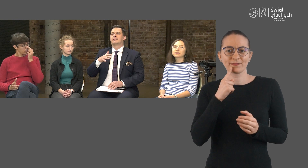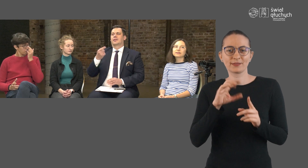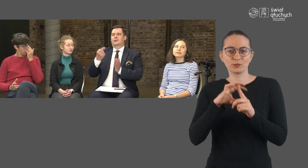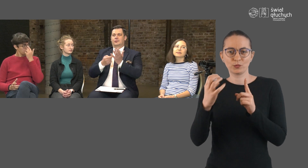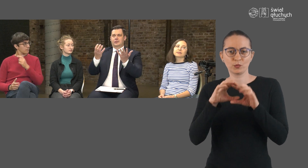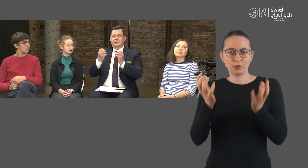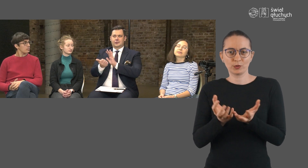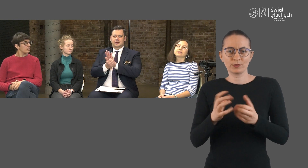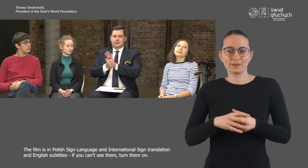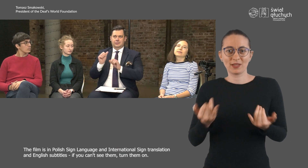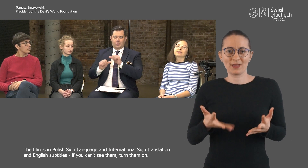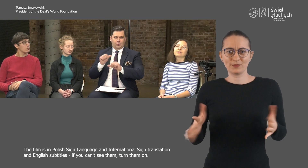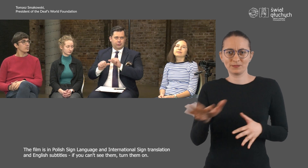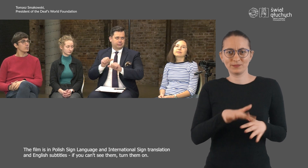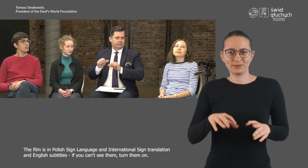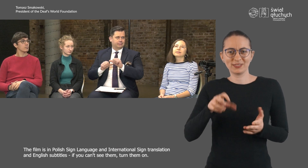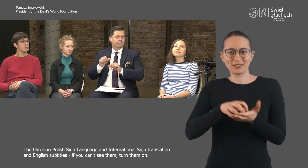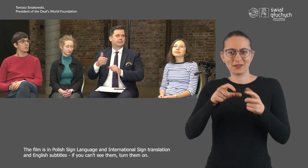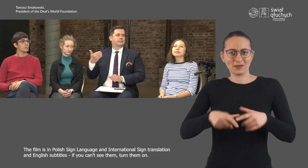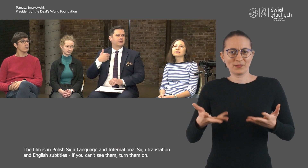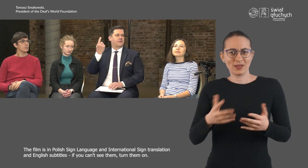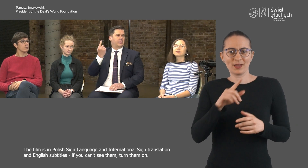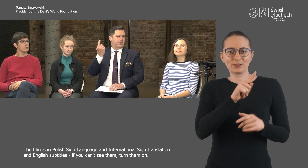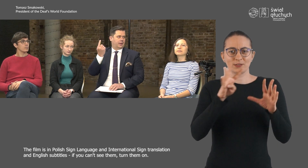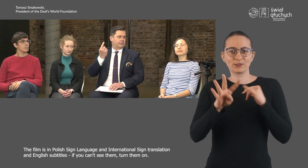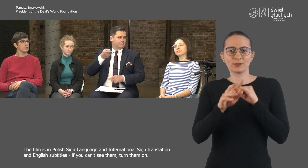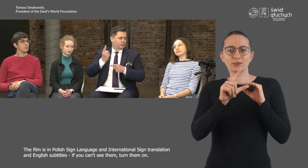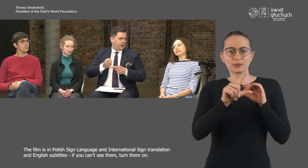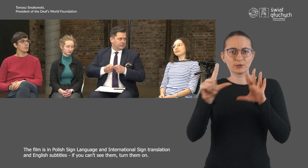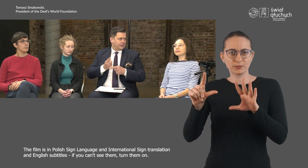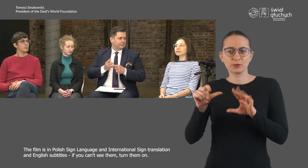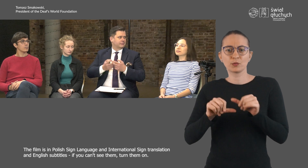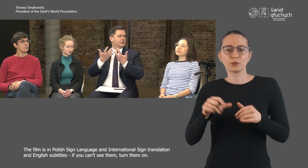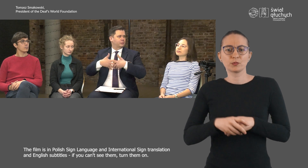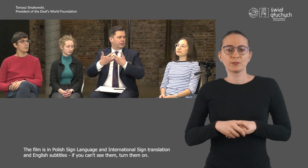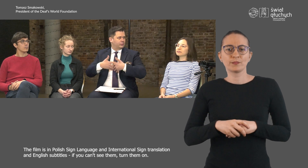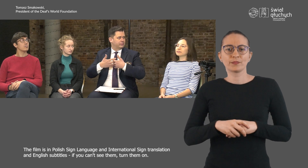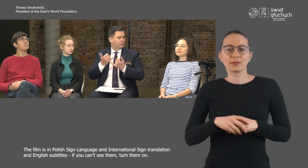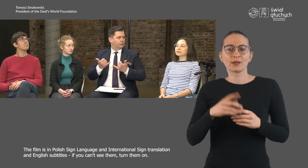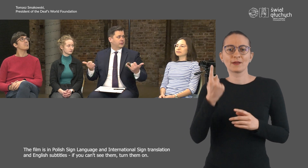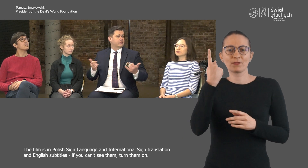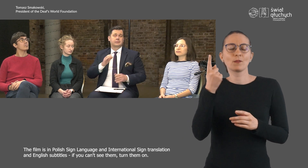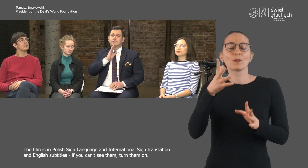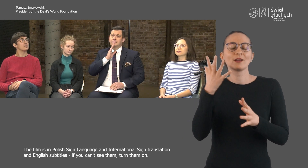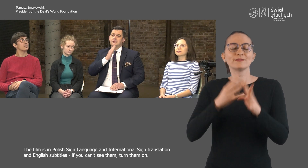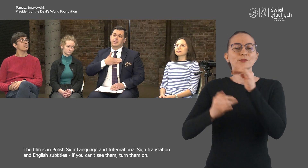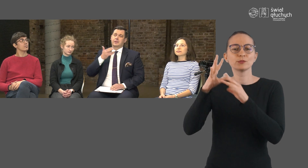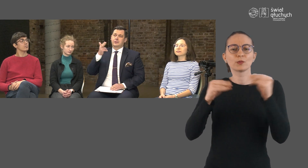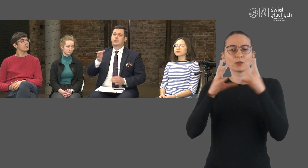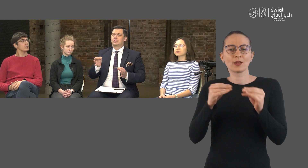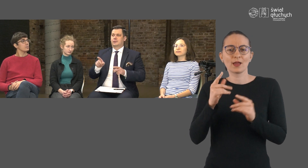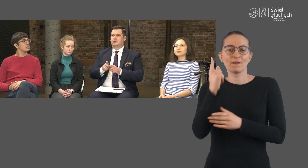Jesteśmy tu, z 1916 roku jest ten budynek. Tu była kiedyś fabryka żelaza, różnego